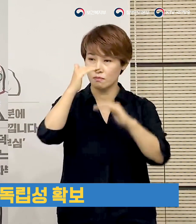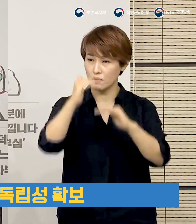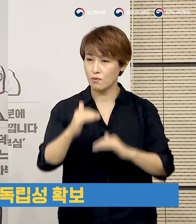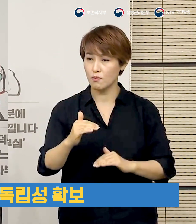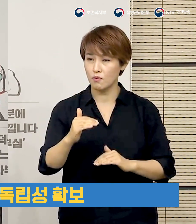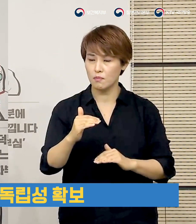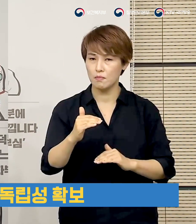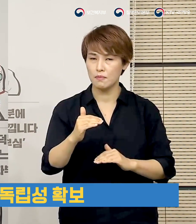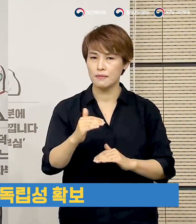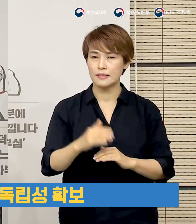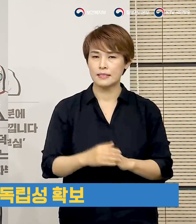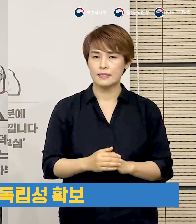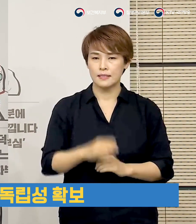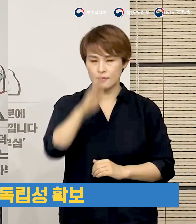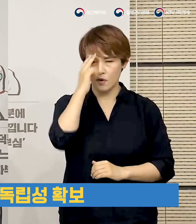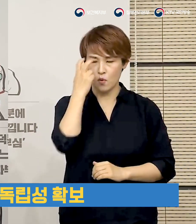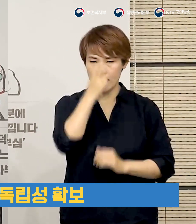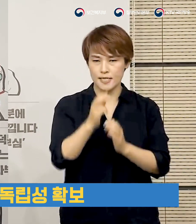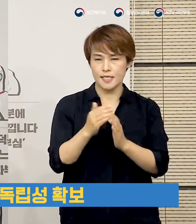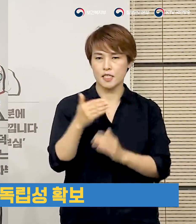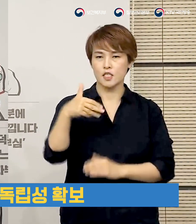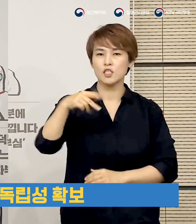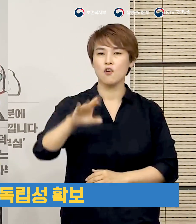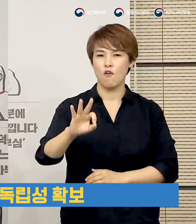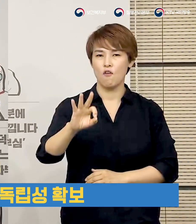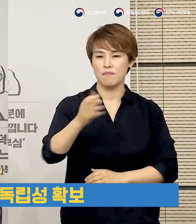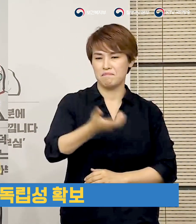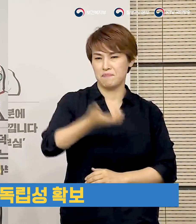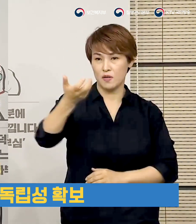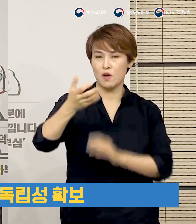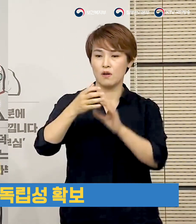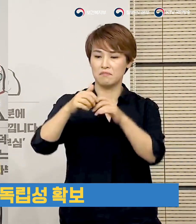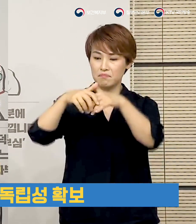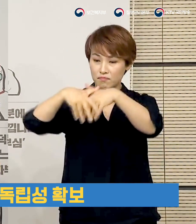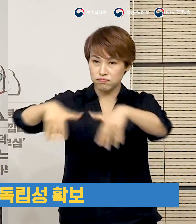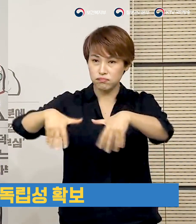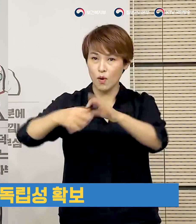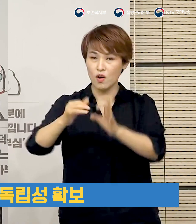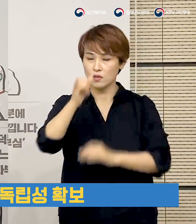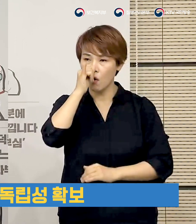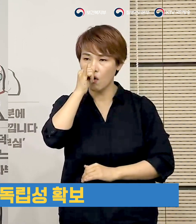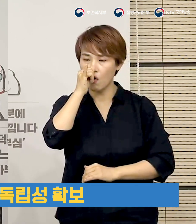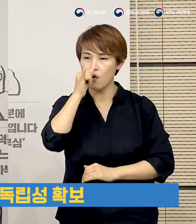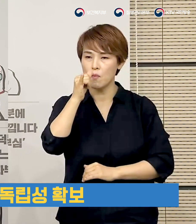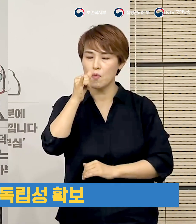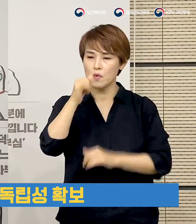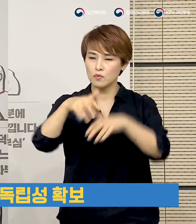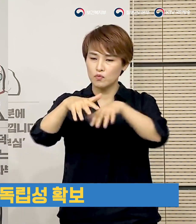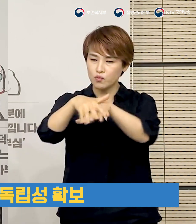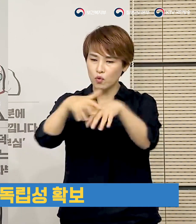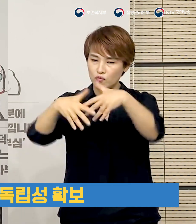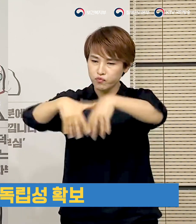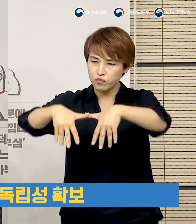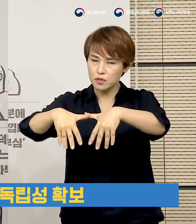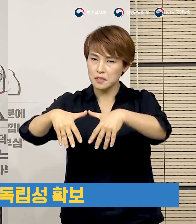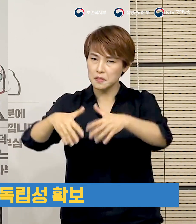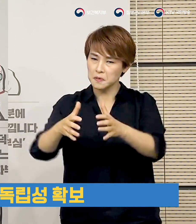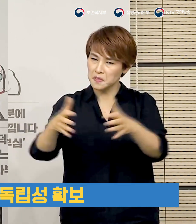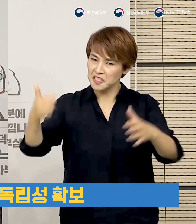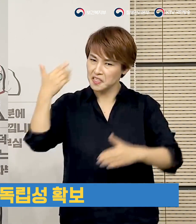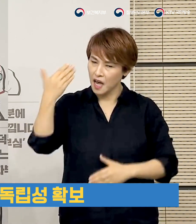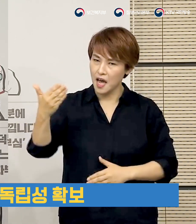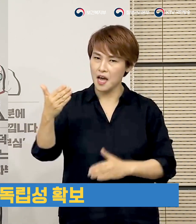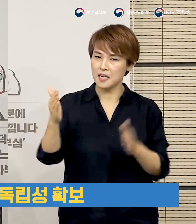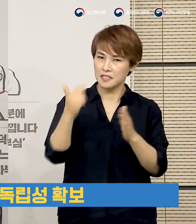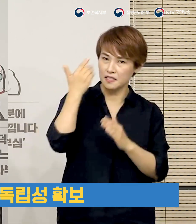부분들이 질병관리청으로의 승격에 대해서 조직의 크기라든지 인력 이런 쪽으로 질문들이 좀 들어오고 계셔서 좀